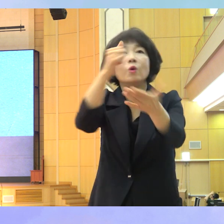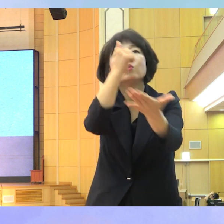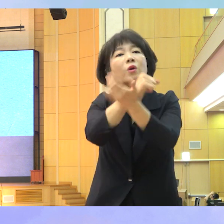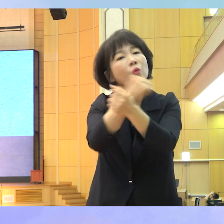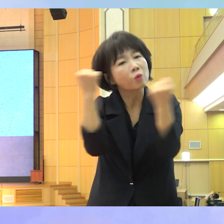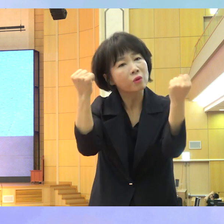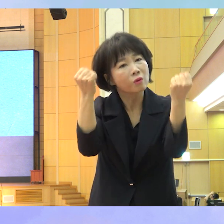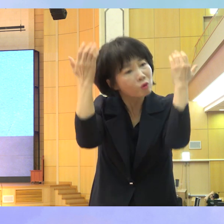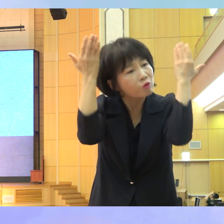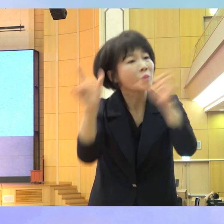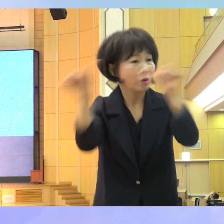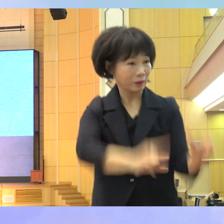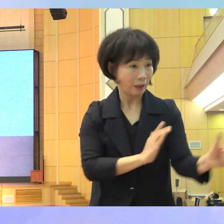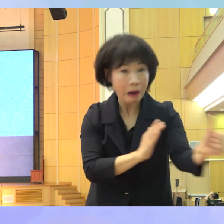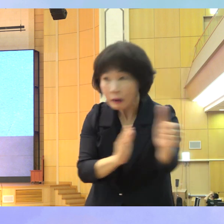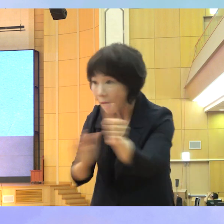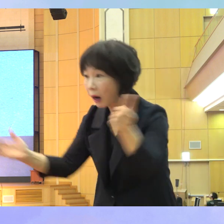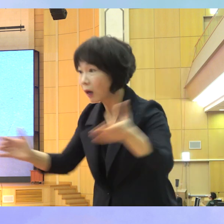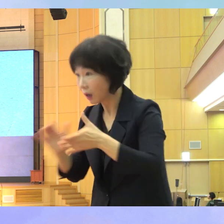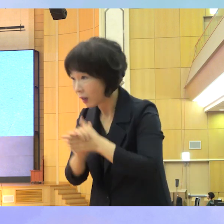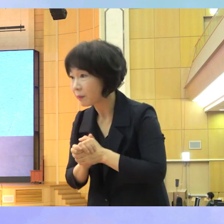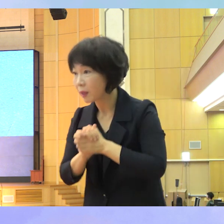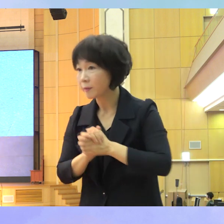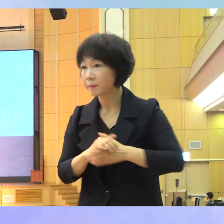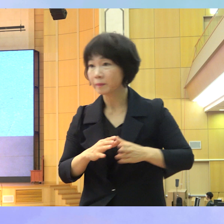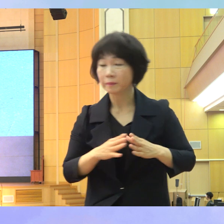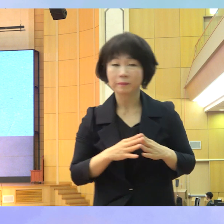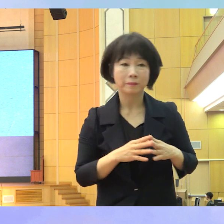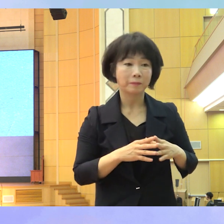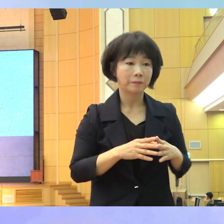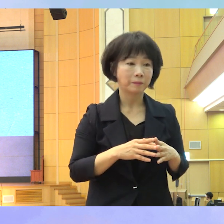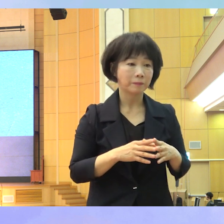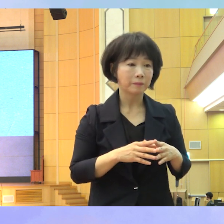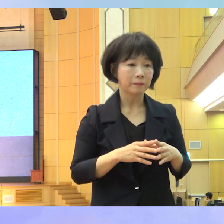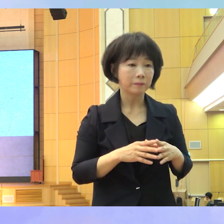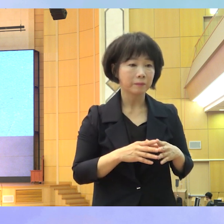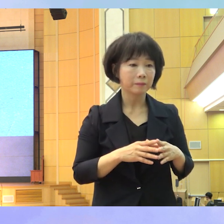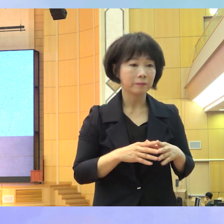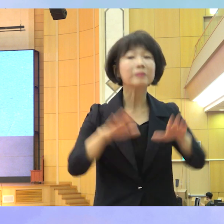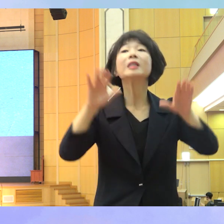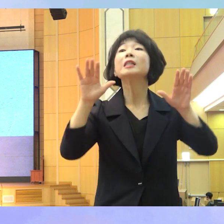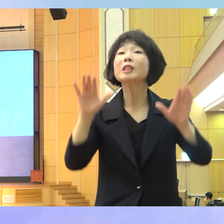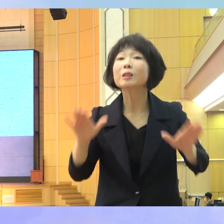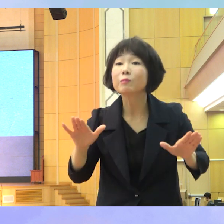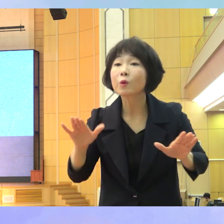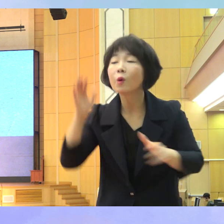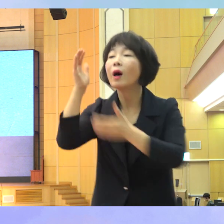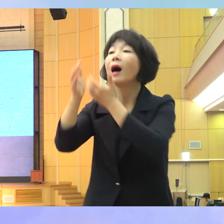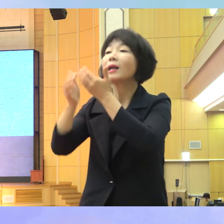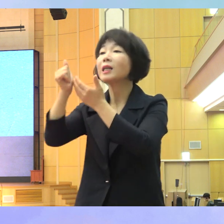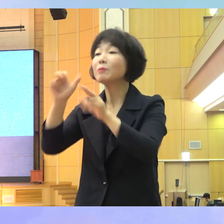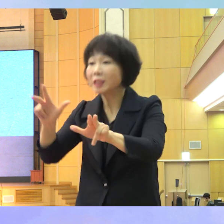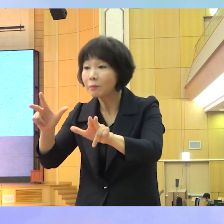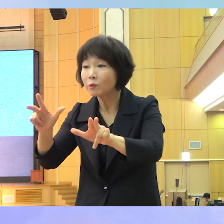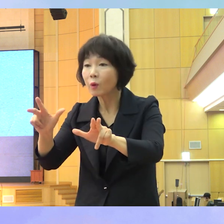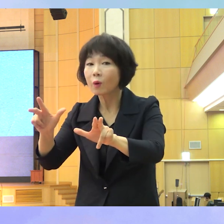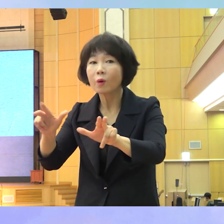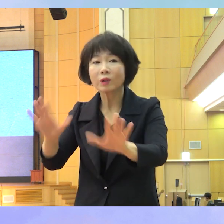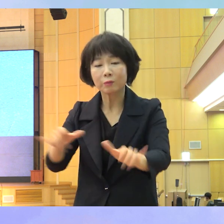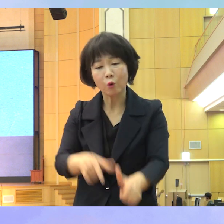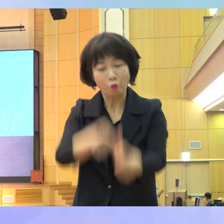물론 하나님께서 우리를 구원하셔서 칭해 주셨고, 그리고 지금도 구원하고 계시고